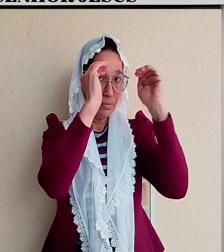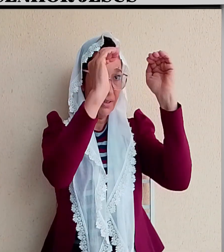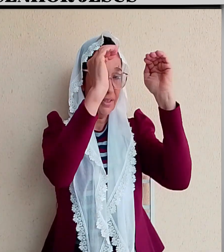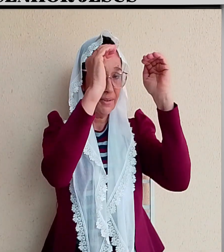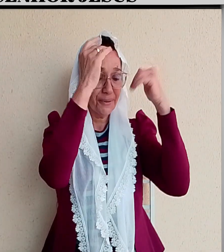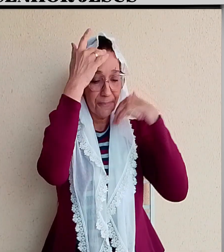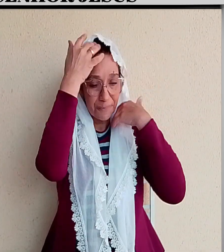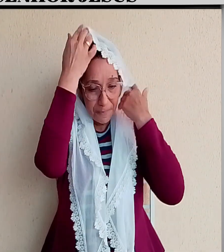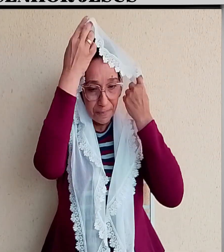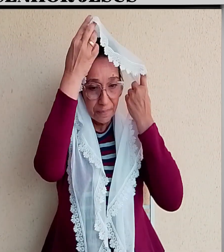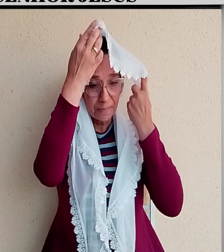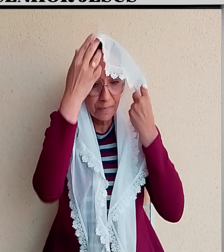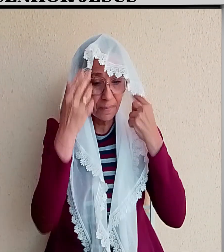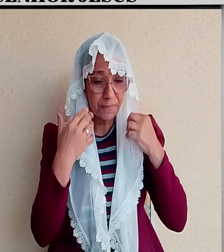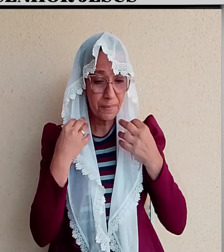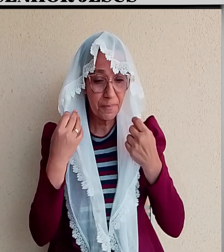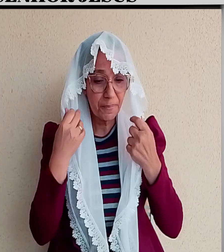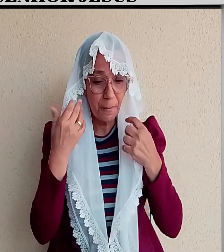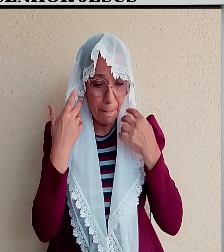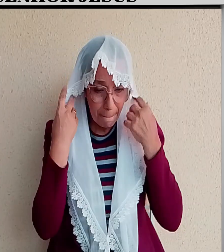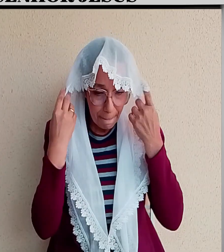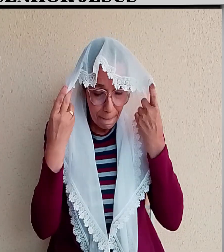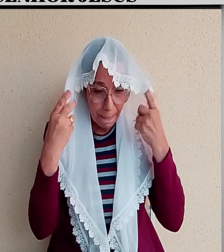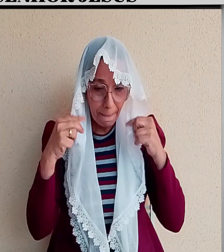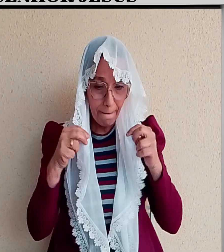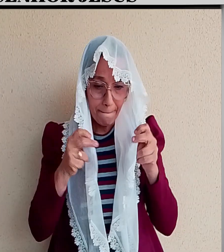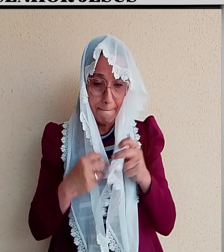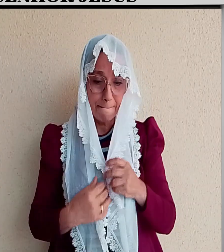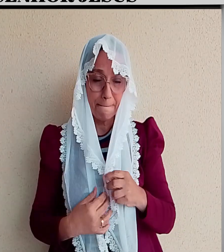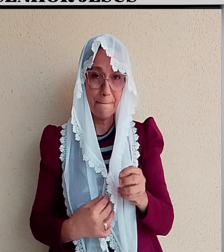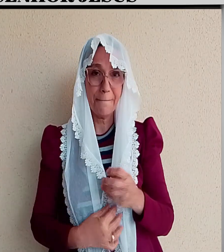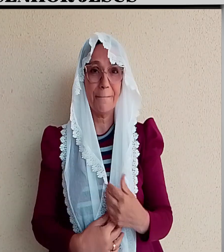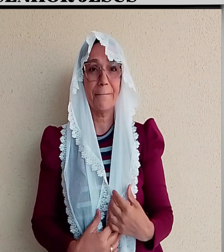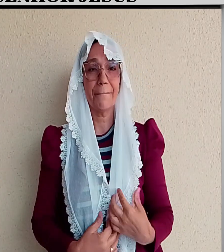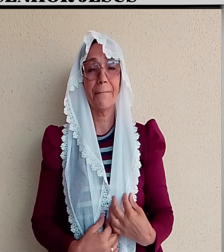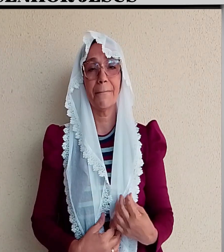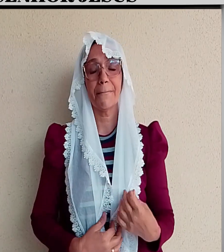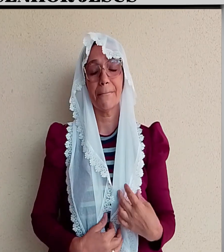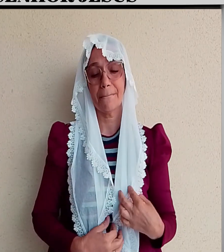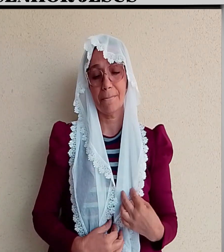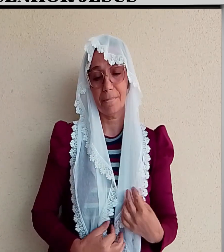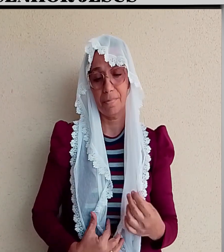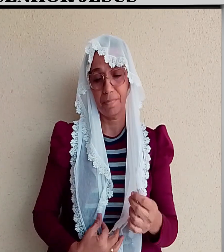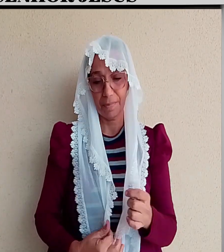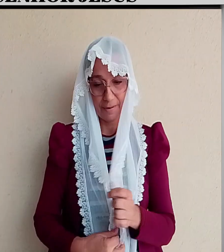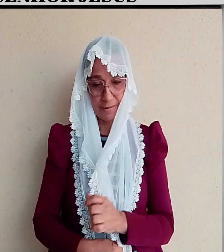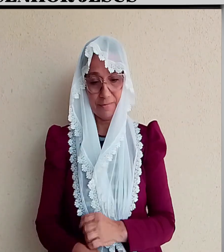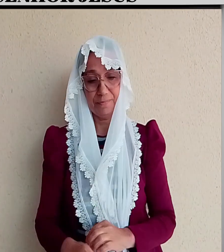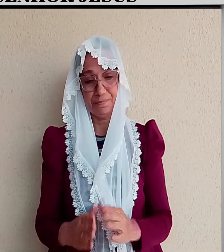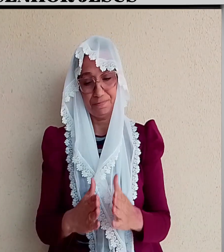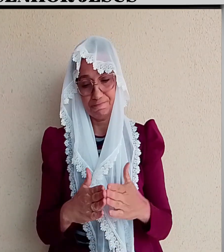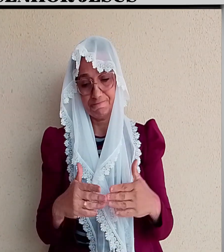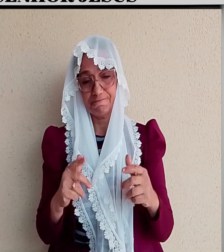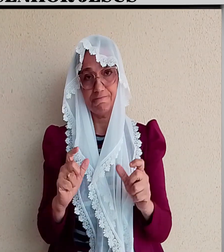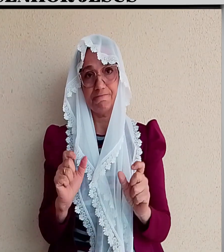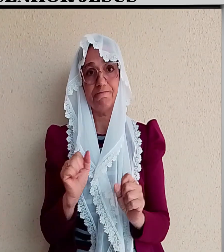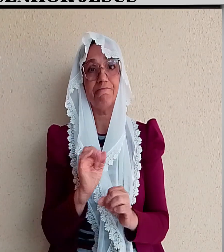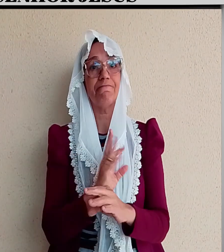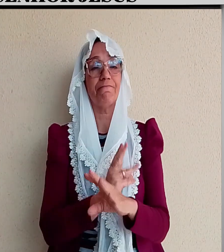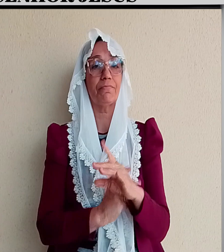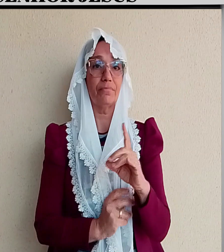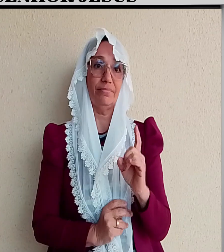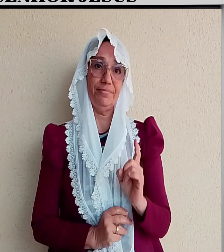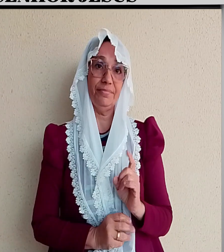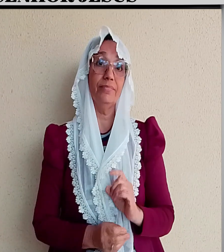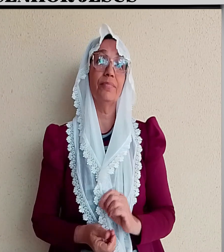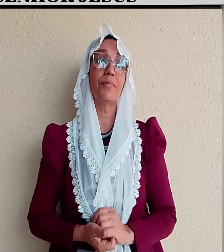para, como um filho obediente ao Pai, fazer a vontade de tudo aquilo que Ele nos requer. Glória a Deus. Aleluia. Tão somente tudo